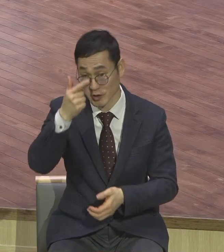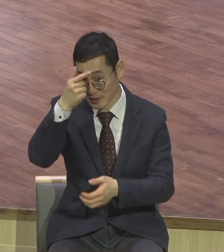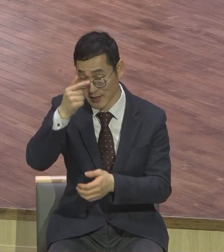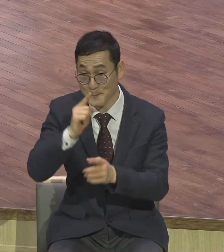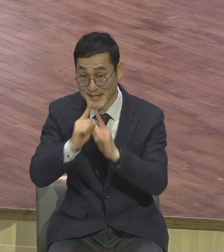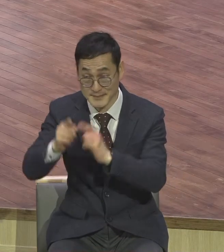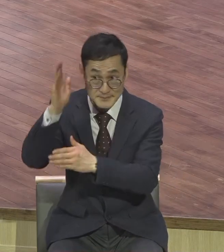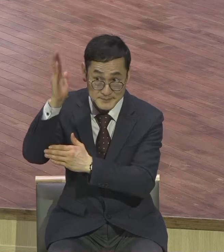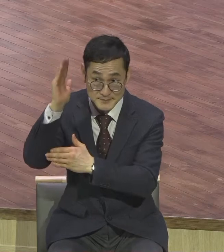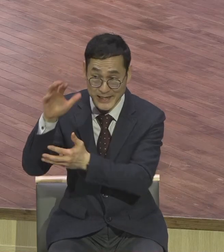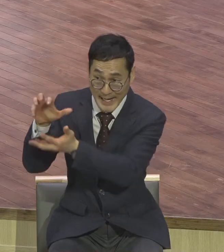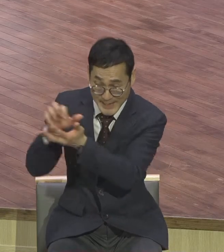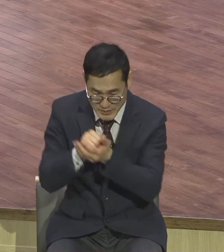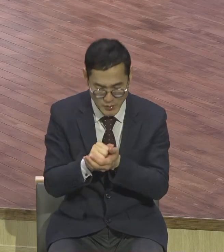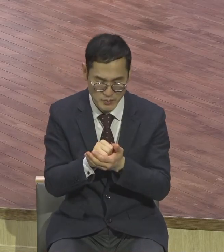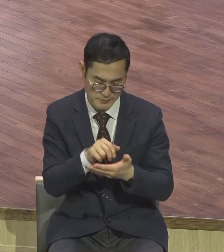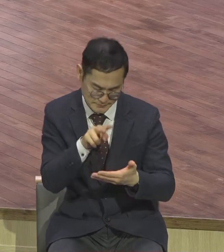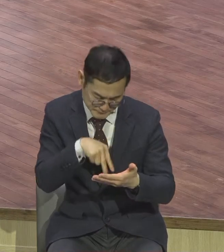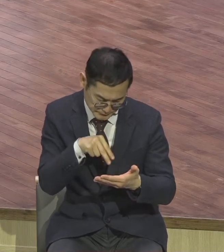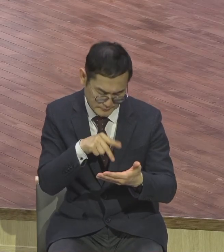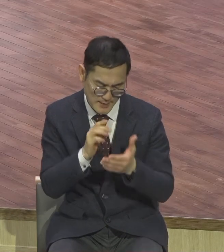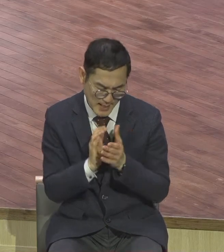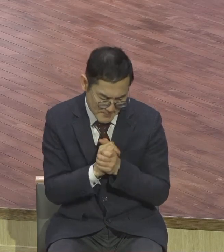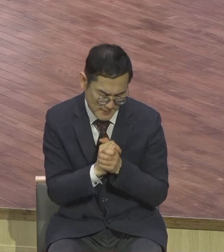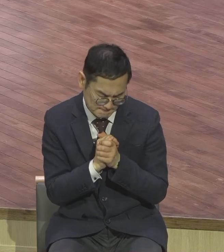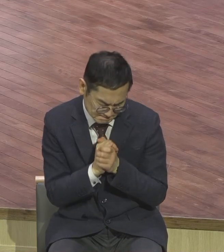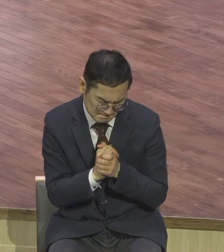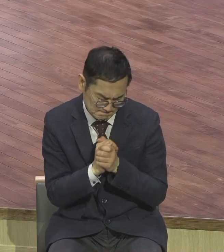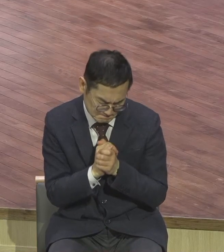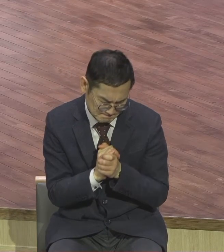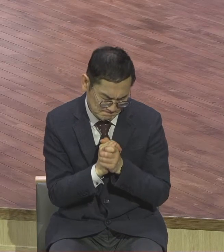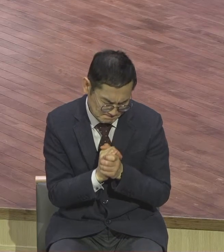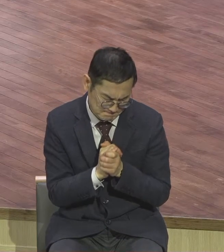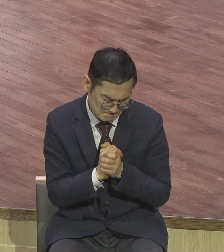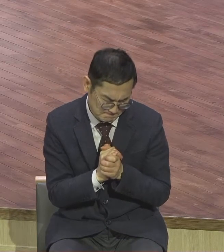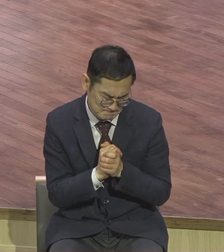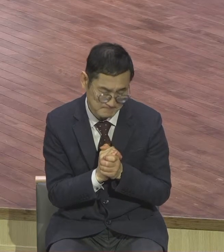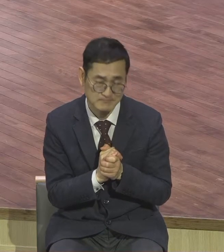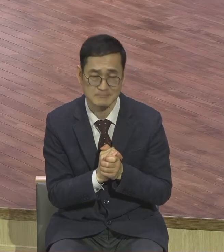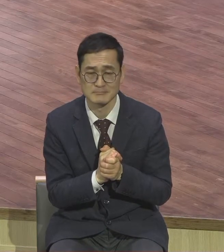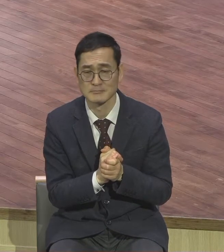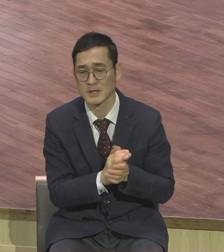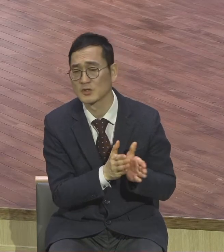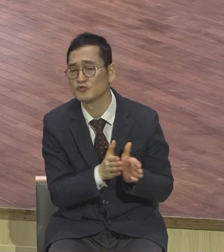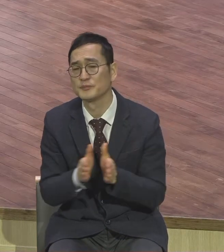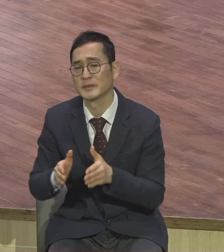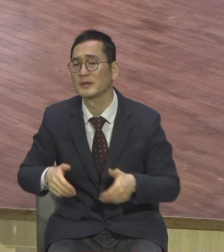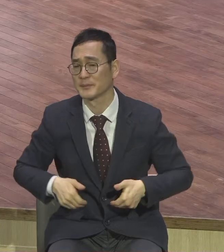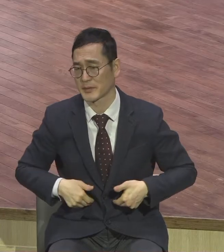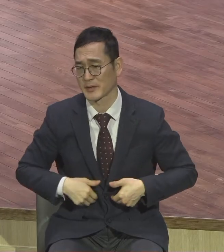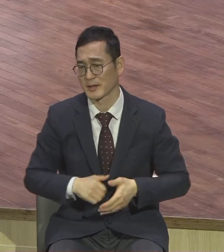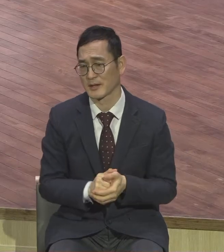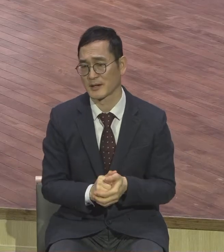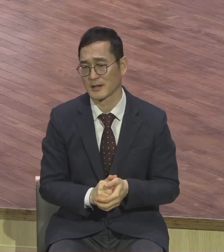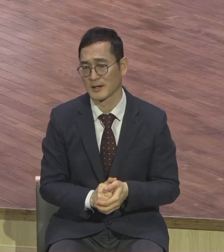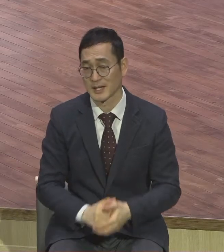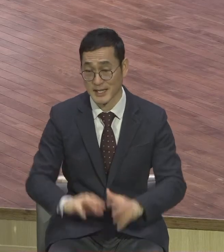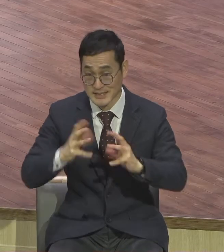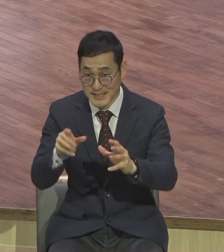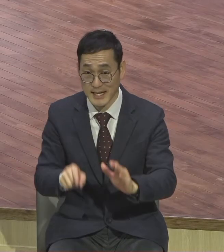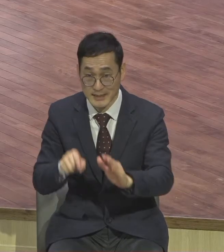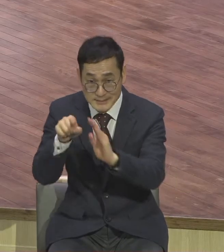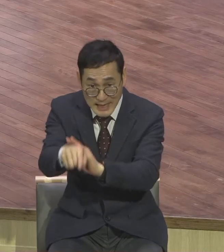아멘. 현장 변화시길 아무나 시길 아닙니다. 어떻게 현장을 변화시길 주도자가 아무나 됩니까?